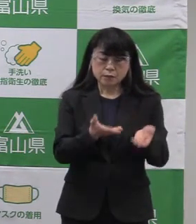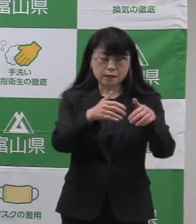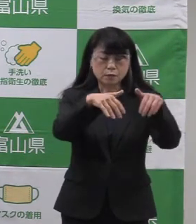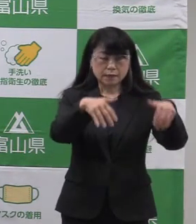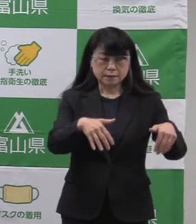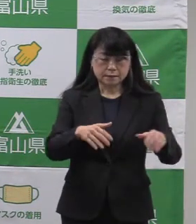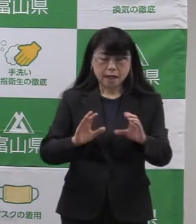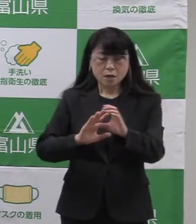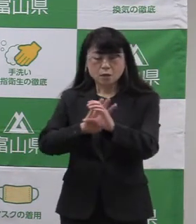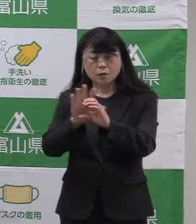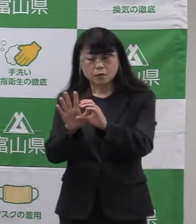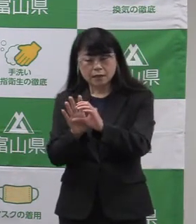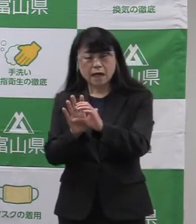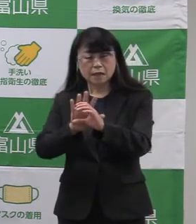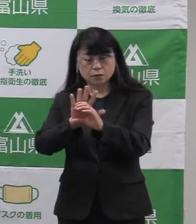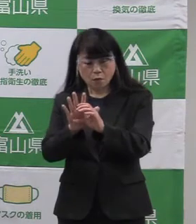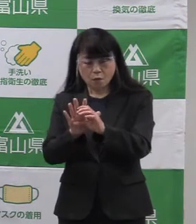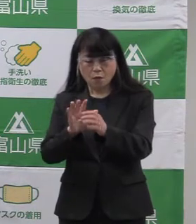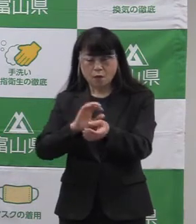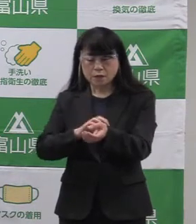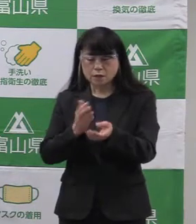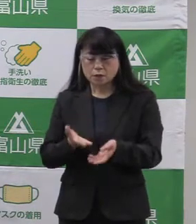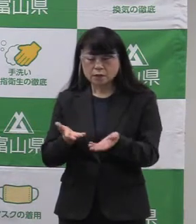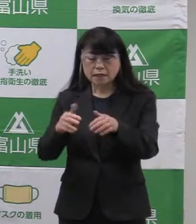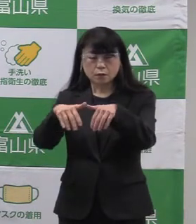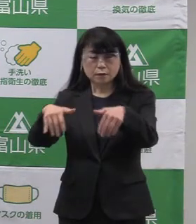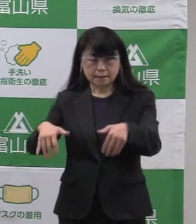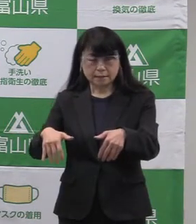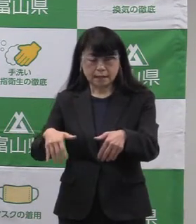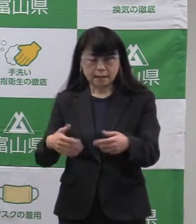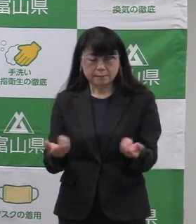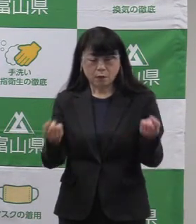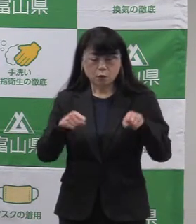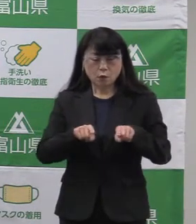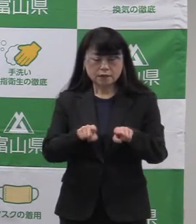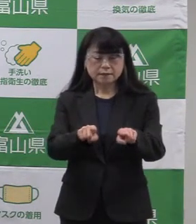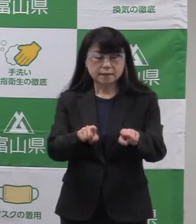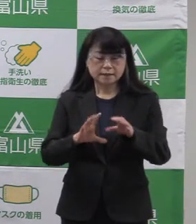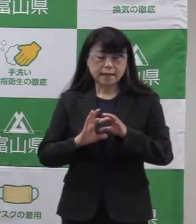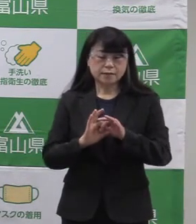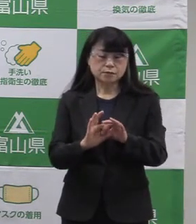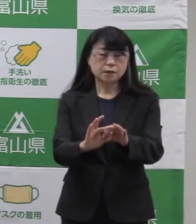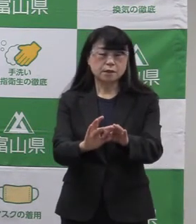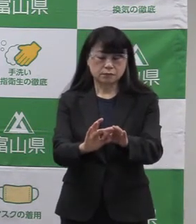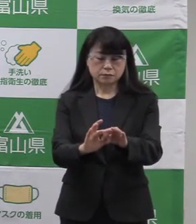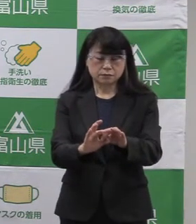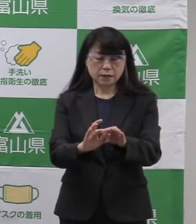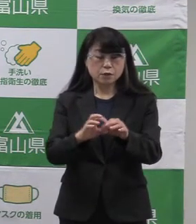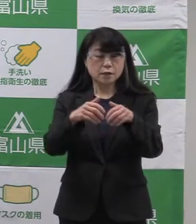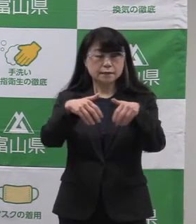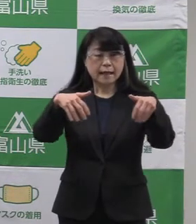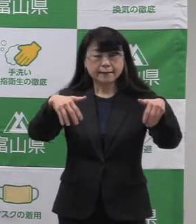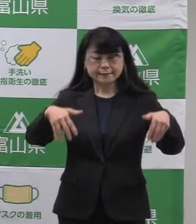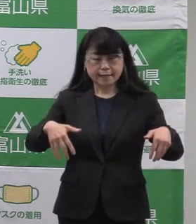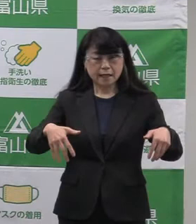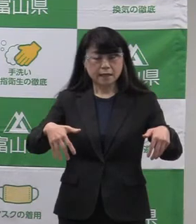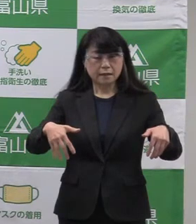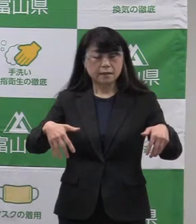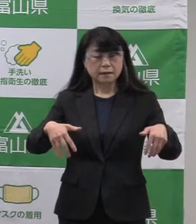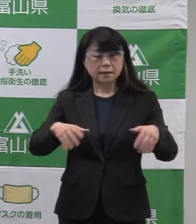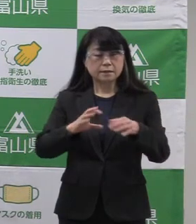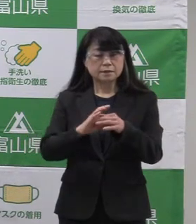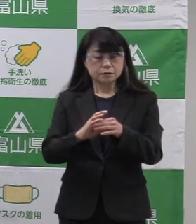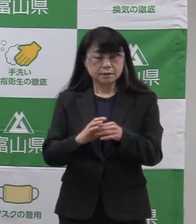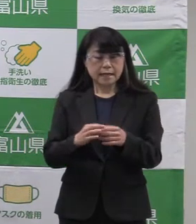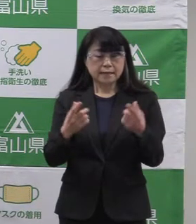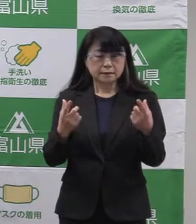ナの医療体制、しっかりこれを充実させながら維持をしていく、このような体制を、しっ